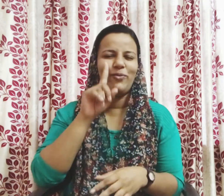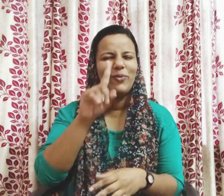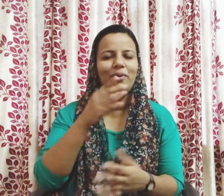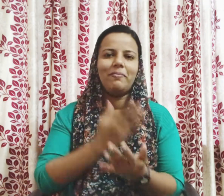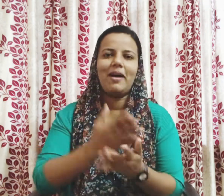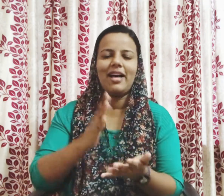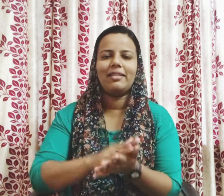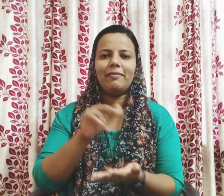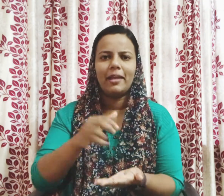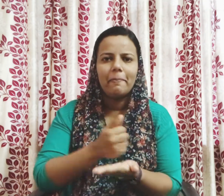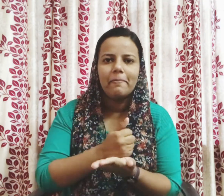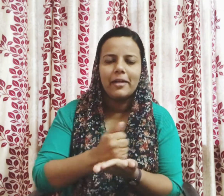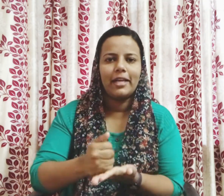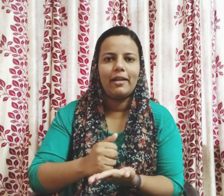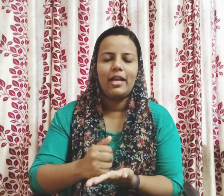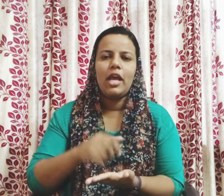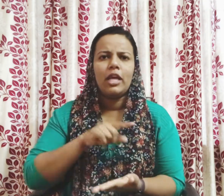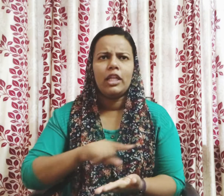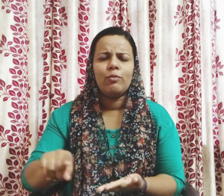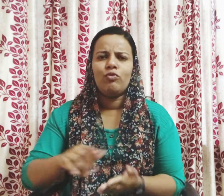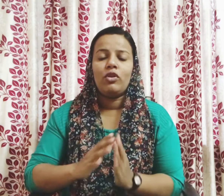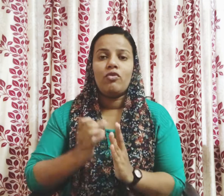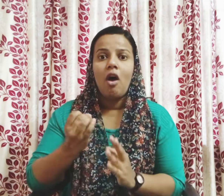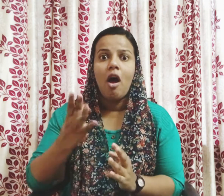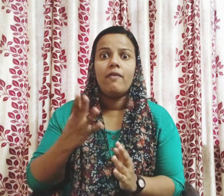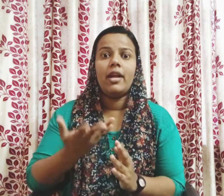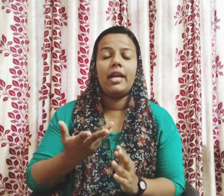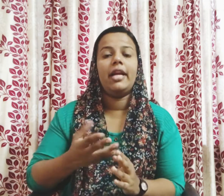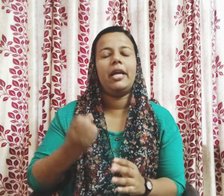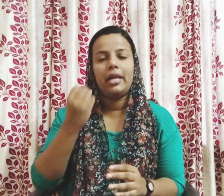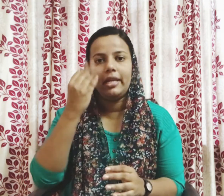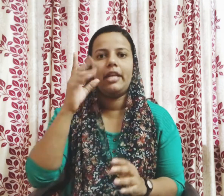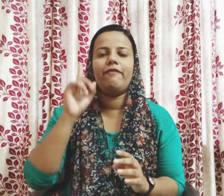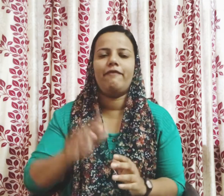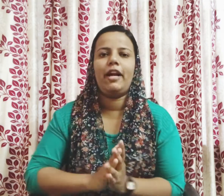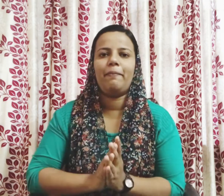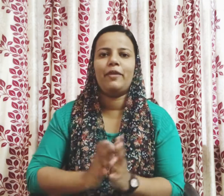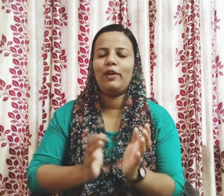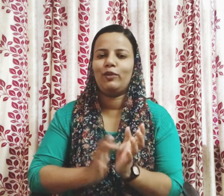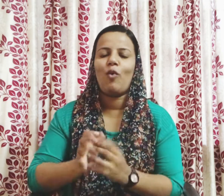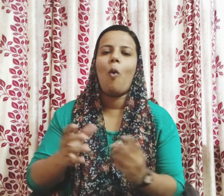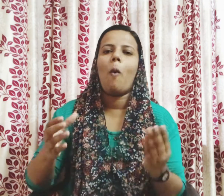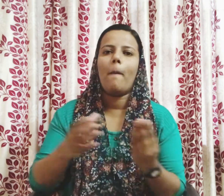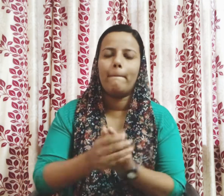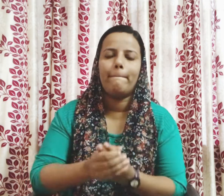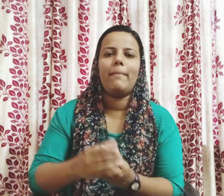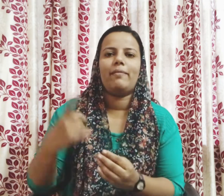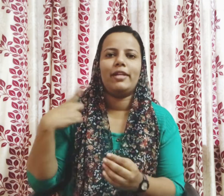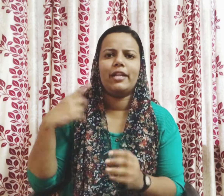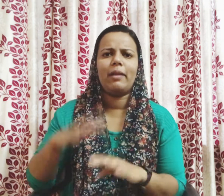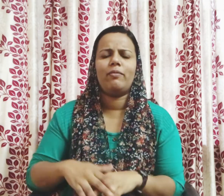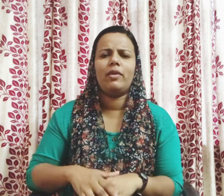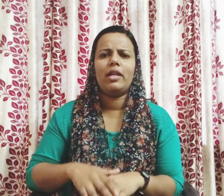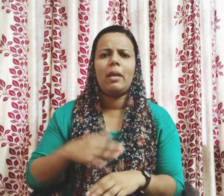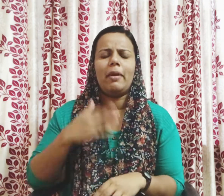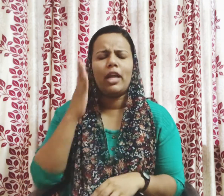മാസം ഒന്ന് പ്ലാൻ ചെയ്ത്, ഇപ്പോൾ എഴുന്നേക്കുന്നതിനേക്കാൾ ഒരു മണിക്കൂർ മുമ്പ് എഴുന്നേക്ക്, എന്നിട്ട് കർത്താവിൻ്റെ സന്നിധിയിൽ ഒന്നിരിക്കുക. ഇപ്പം കിടക്കുന്നതിനേക്കാൾ കുറച്ച് നേരത്തെ